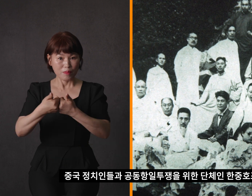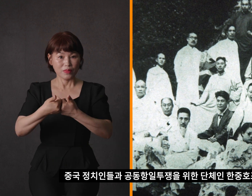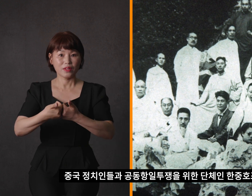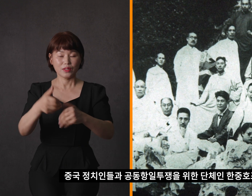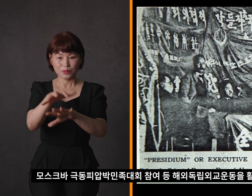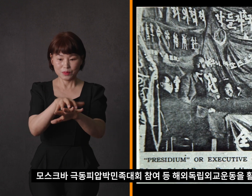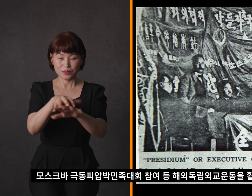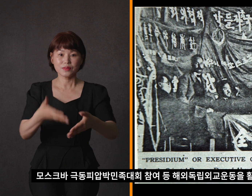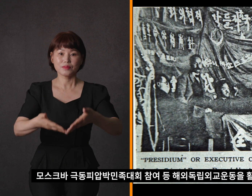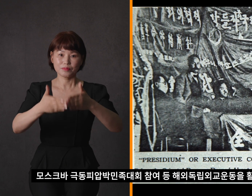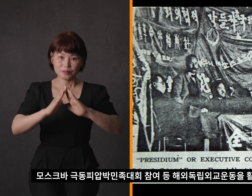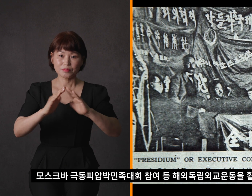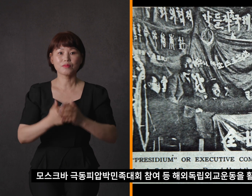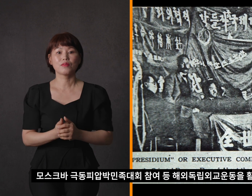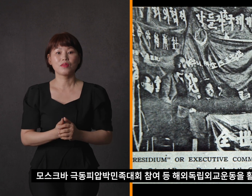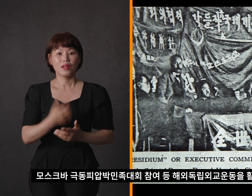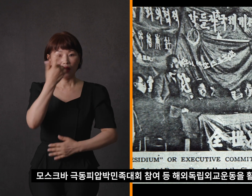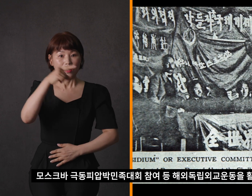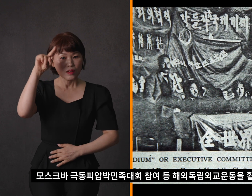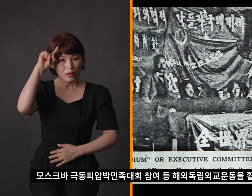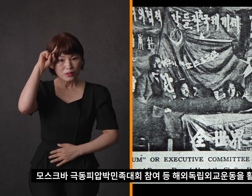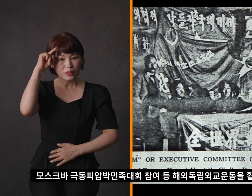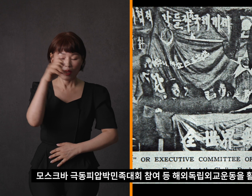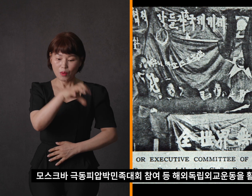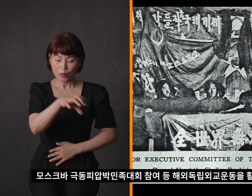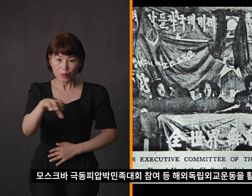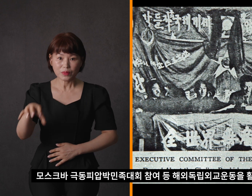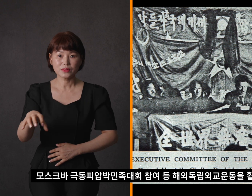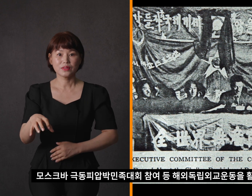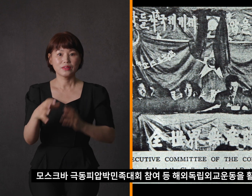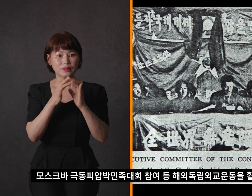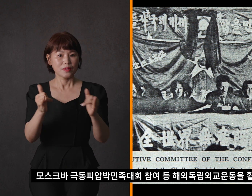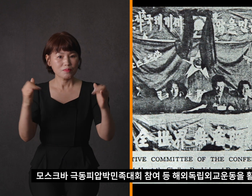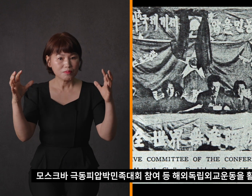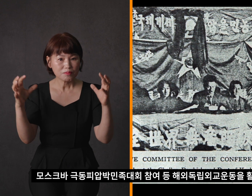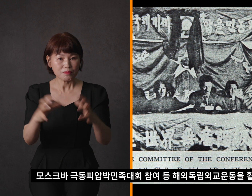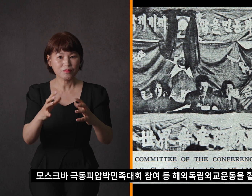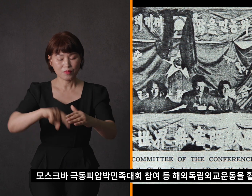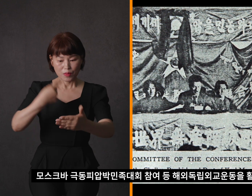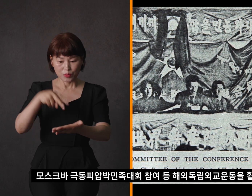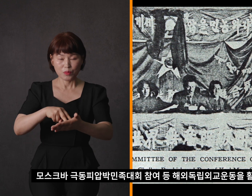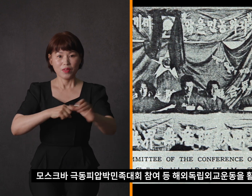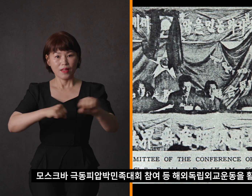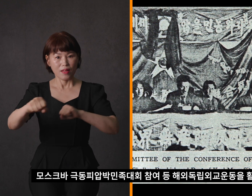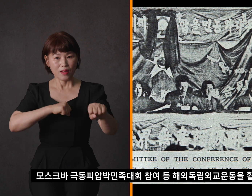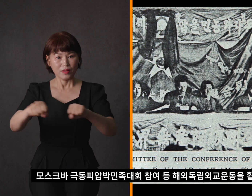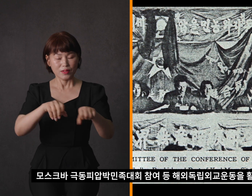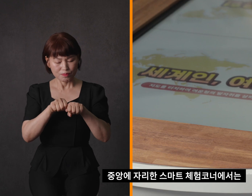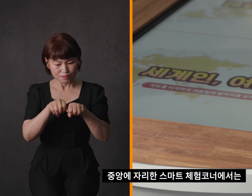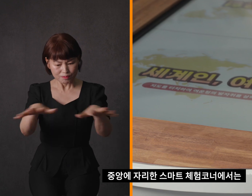설립, 모스크바 극동 피압박 민족대회 참여 등 해외 독립 외교운동을 활발히